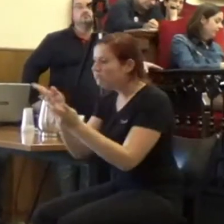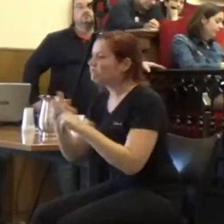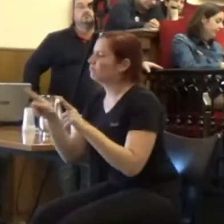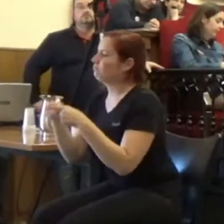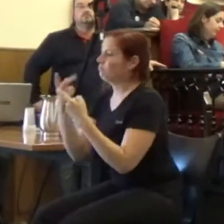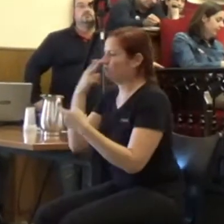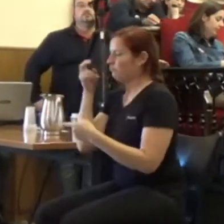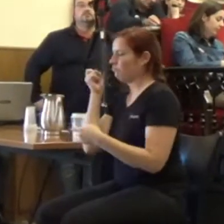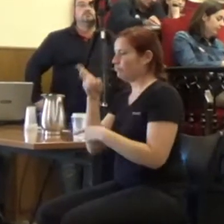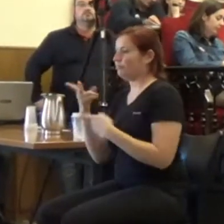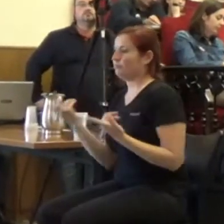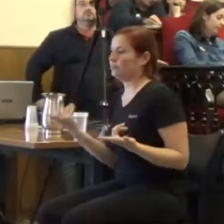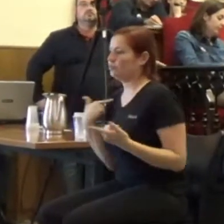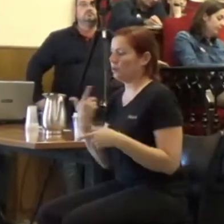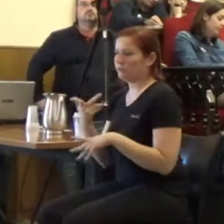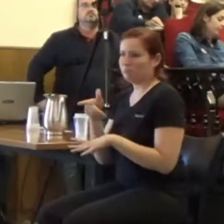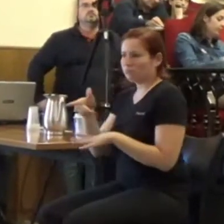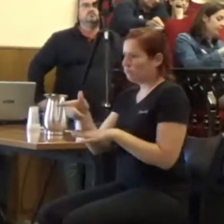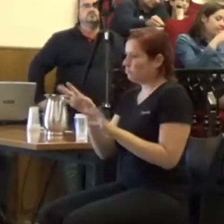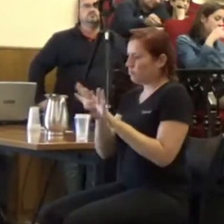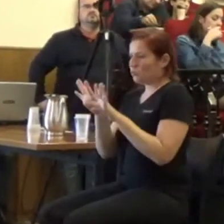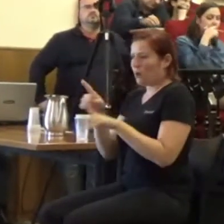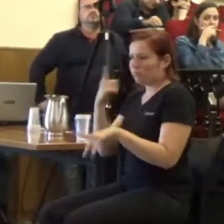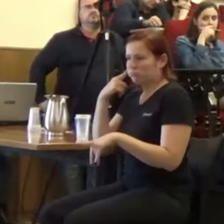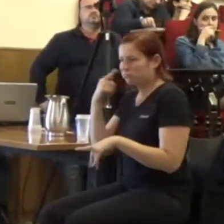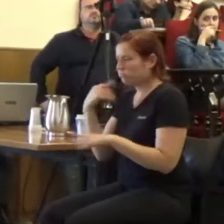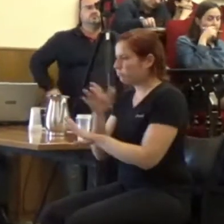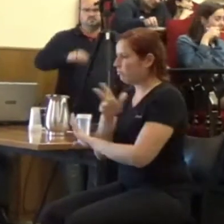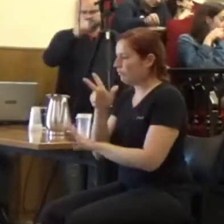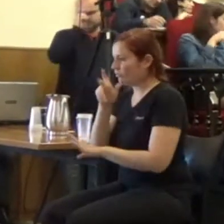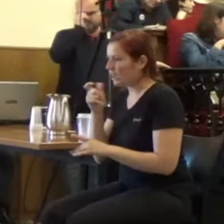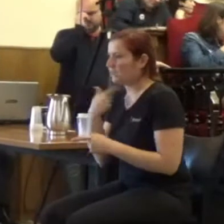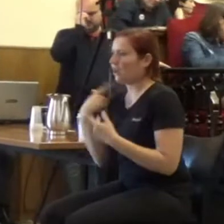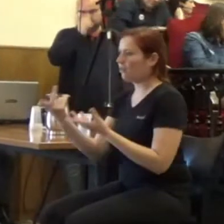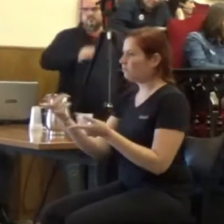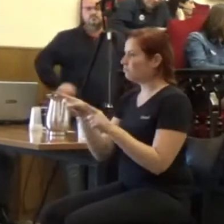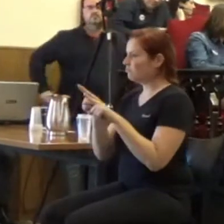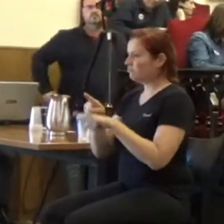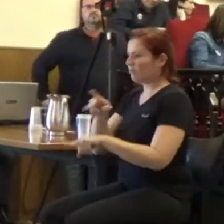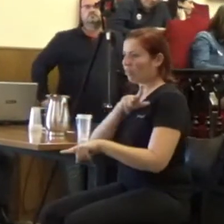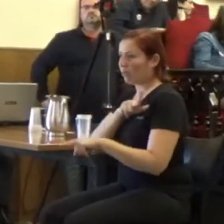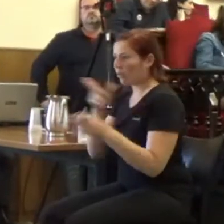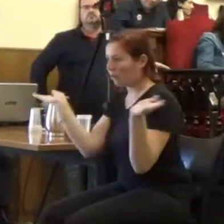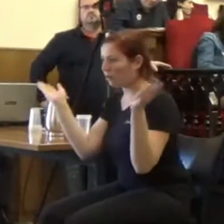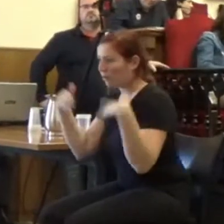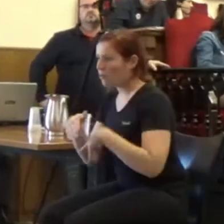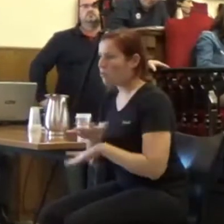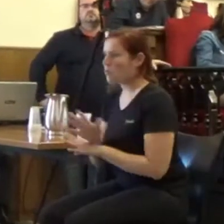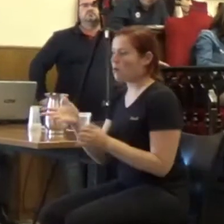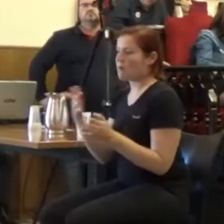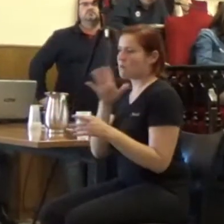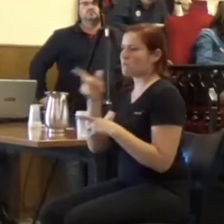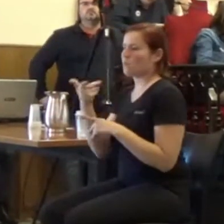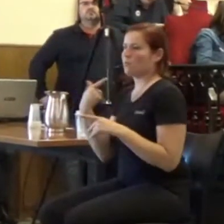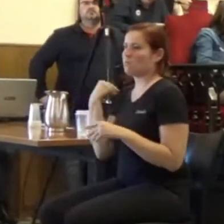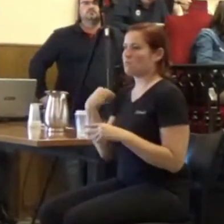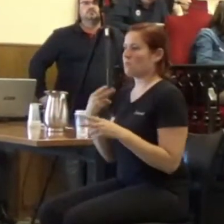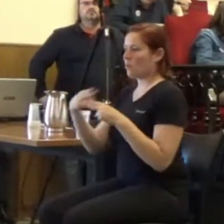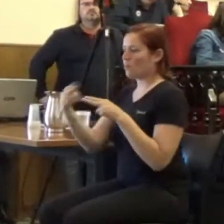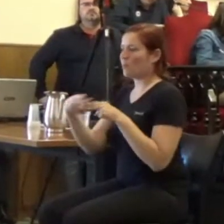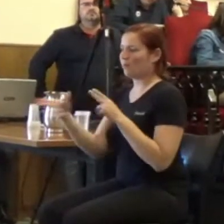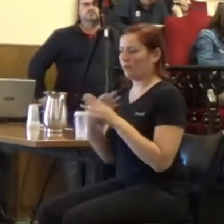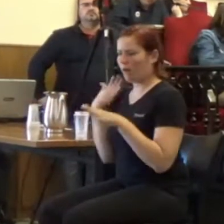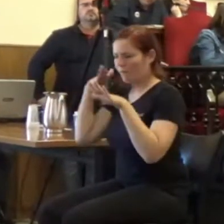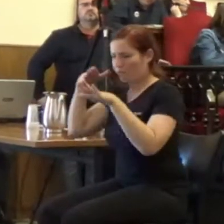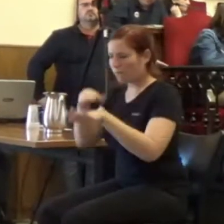de dudosa reputación, personas de malas costumbres, que nunca han recibido una educación, y privilegiados de otras ideologías políticas favorables